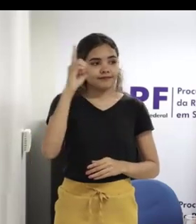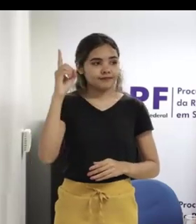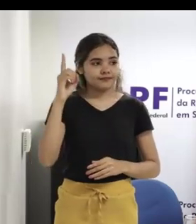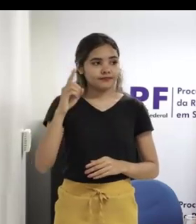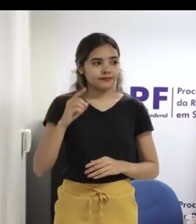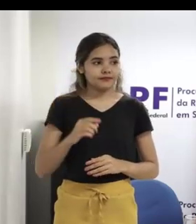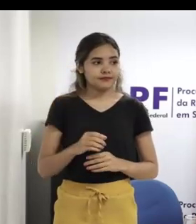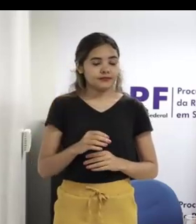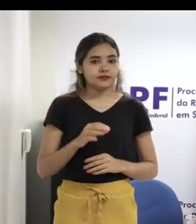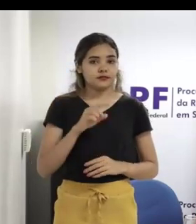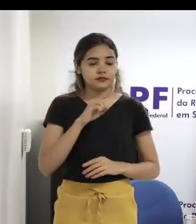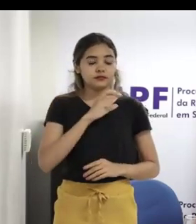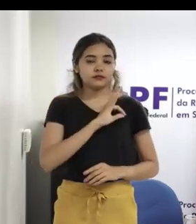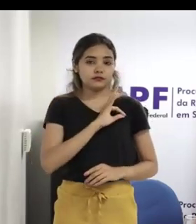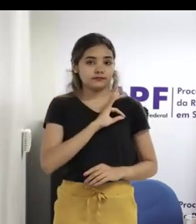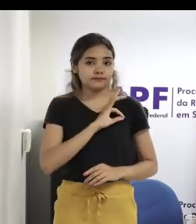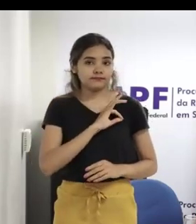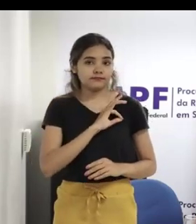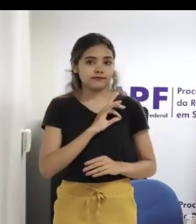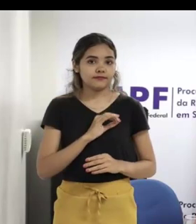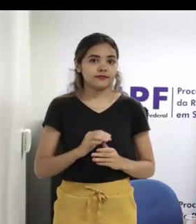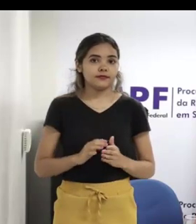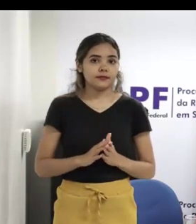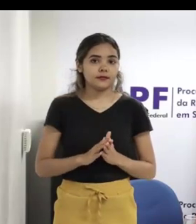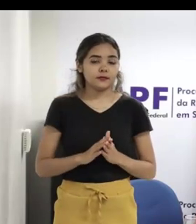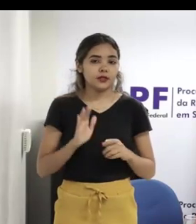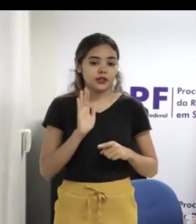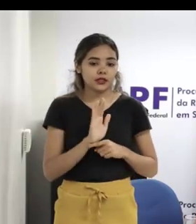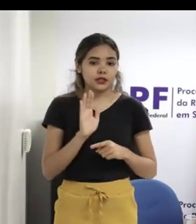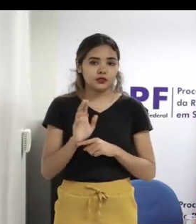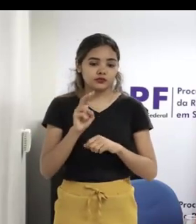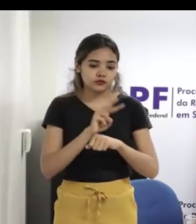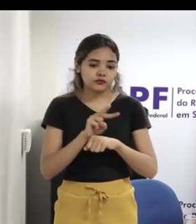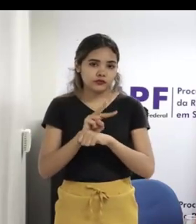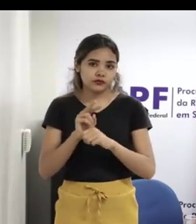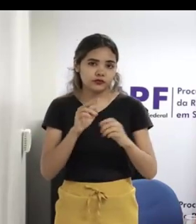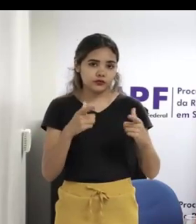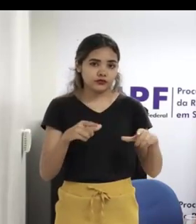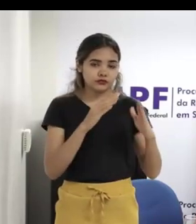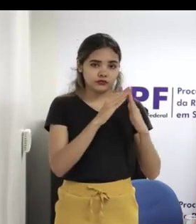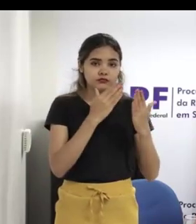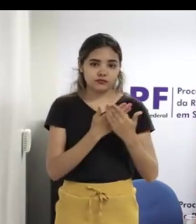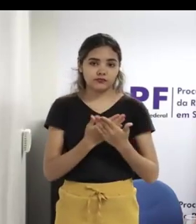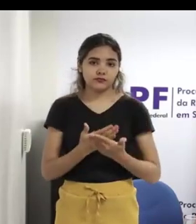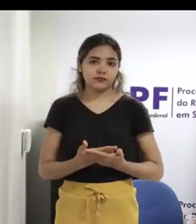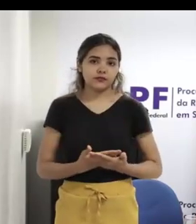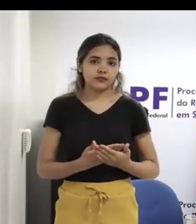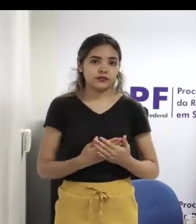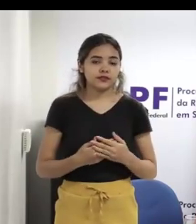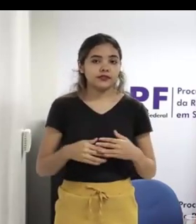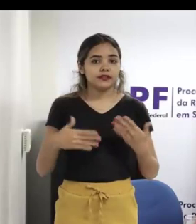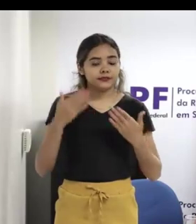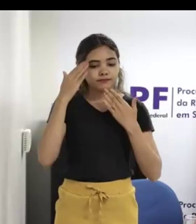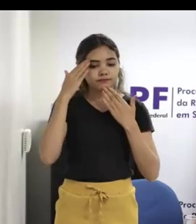né nossa equipe aqui do policiamento comunitário escolar e a gente já expressa a nossa gratidão também por estar aqui nesse evento riquíssimo